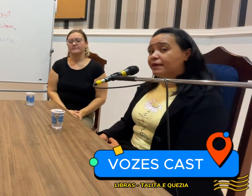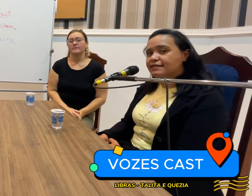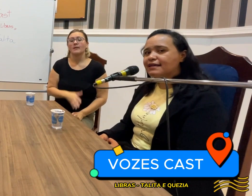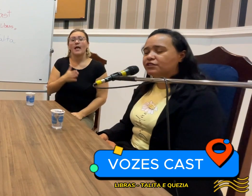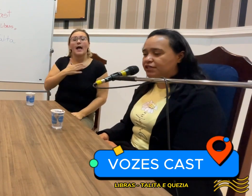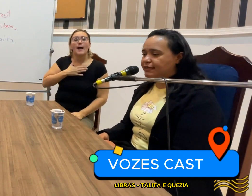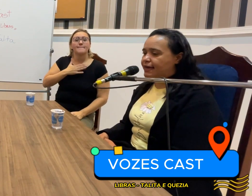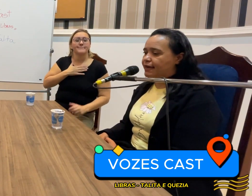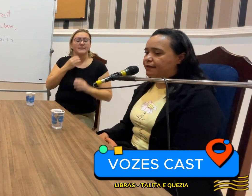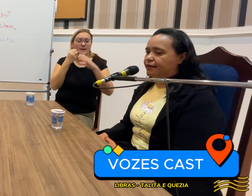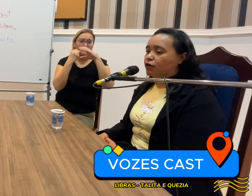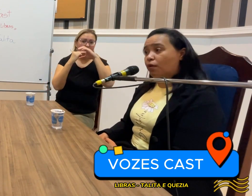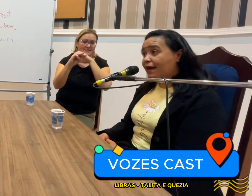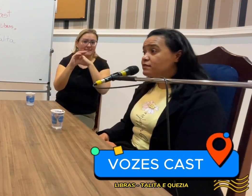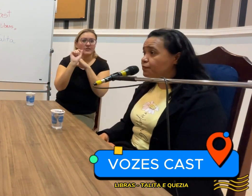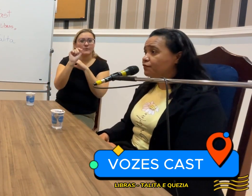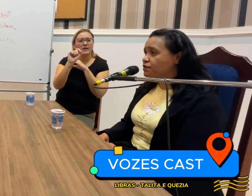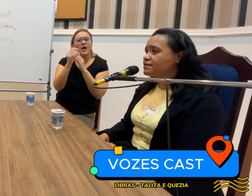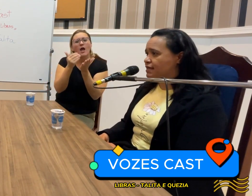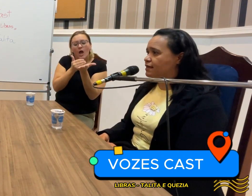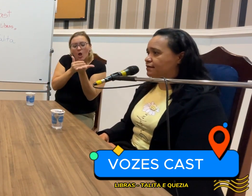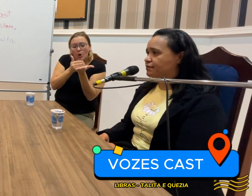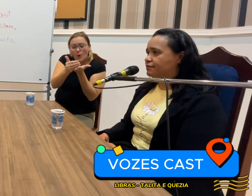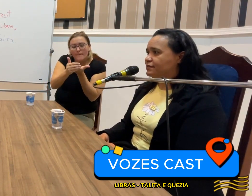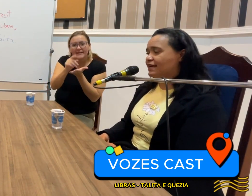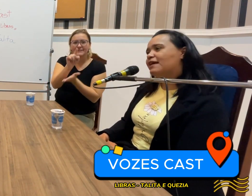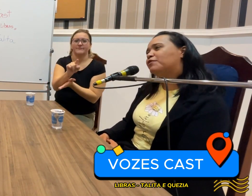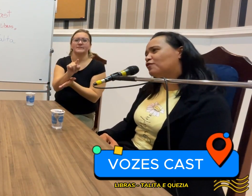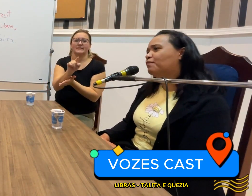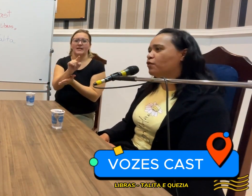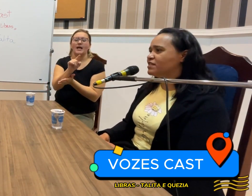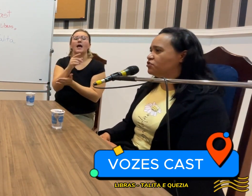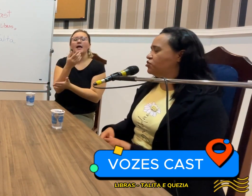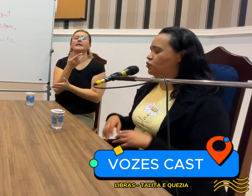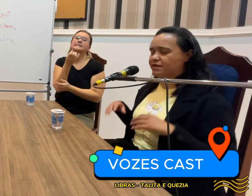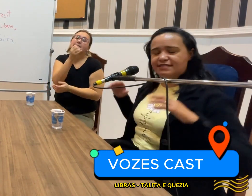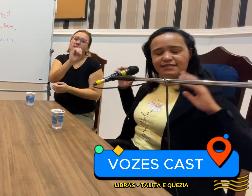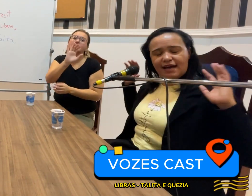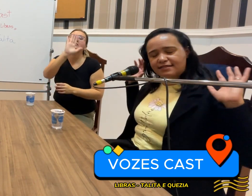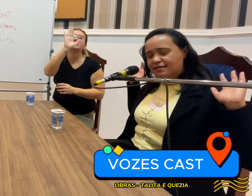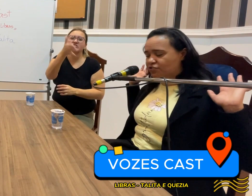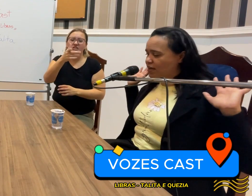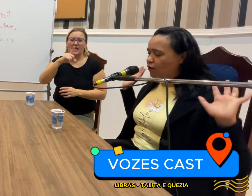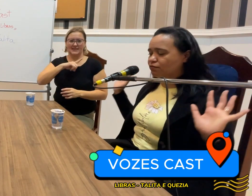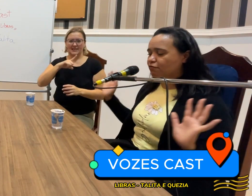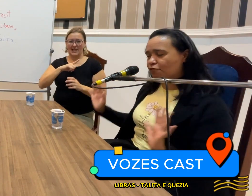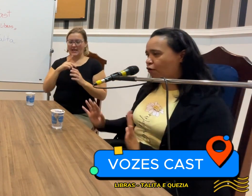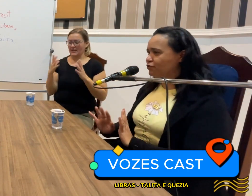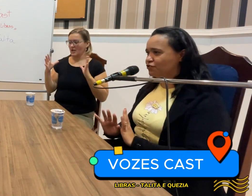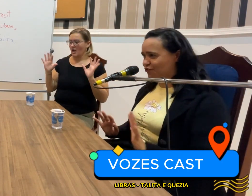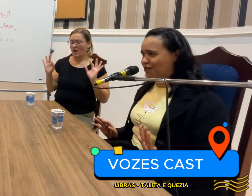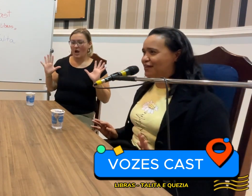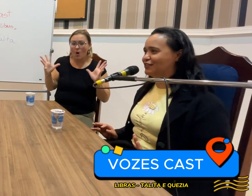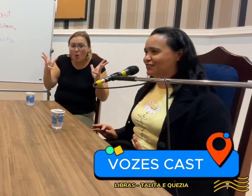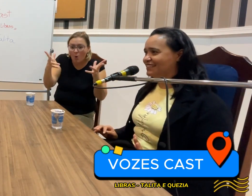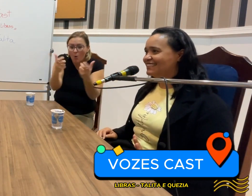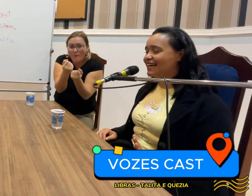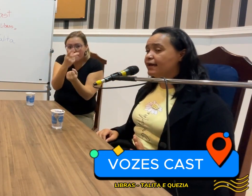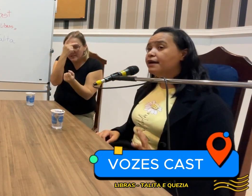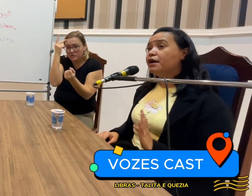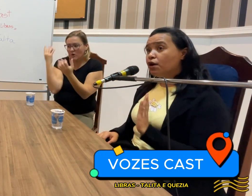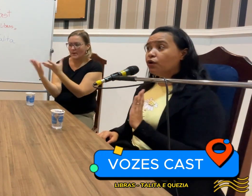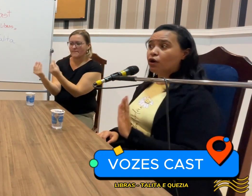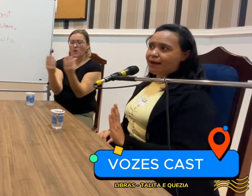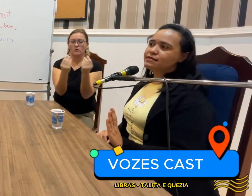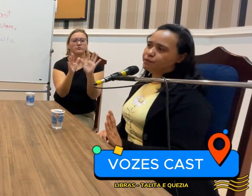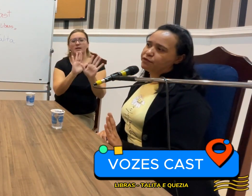A minha mensagem comece por você. Seria muito bom se a gente já começasse já com um monte de gente,